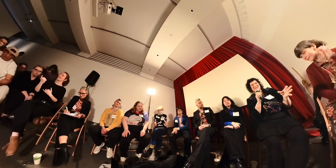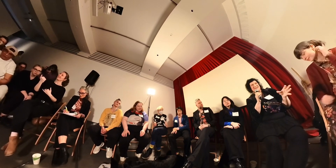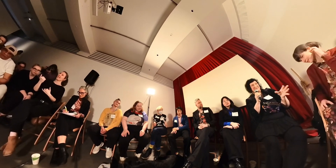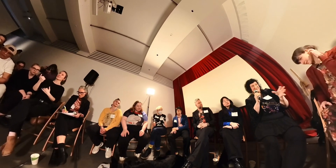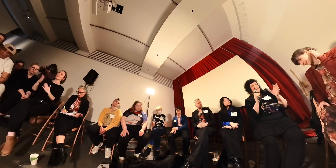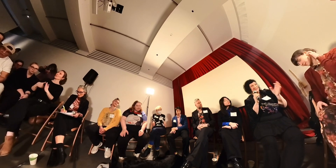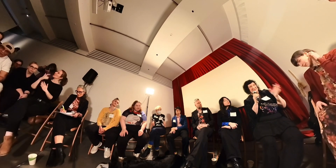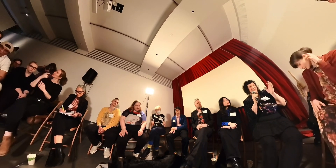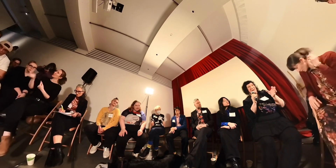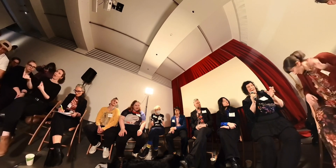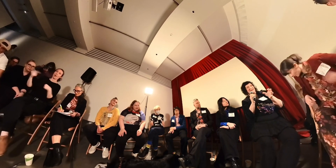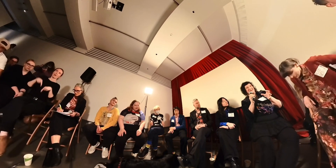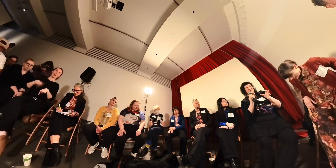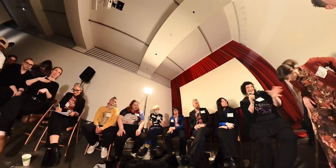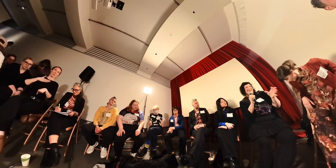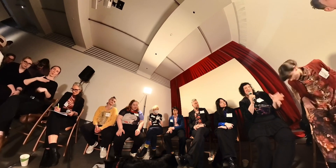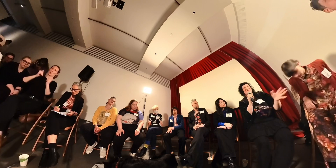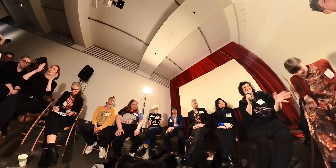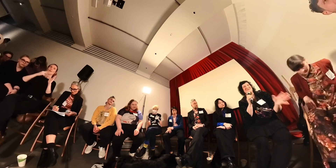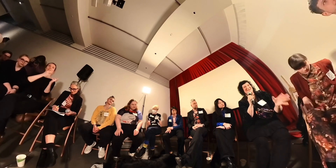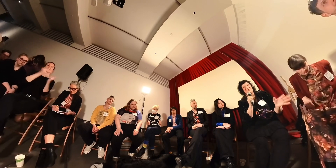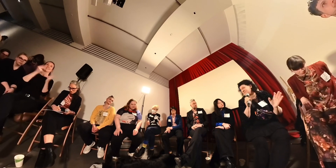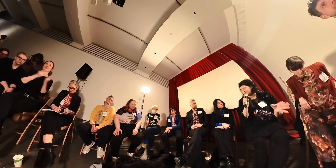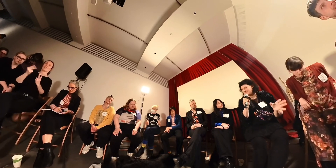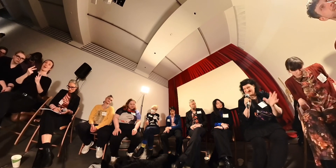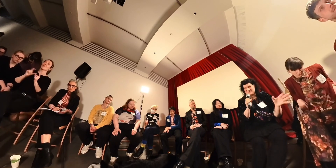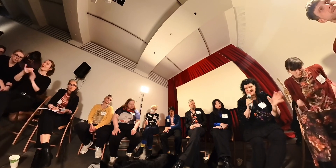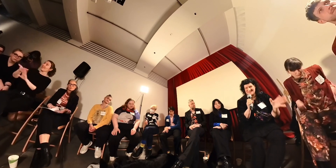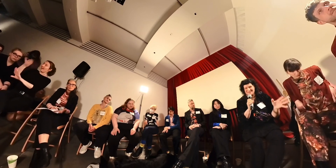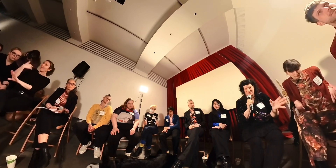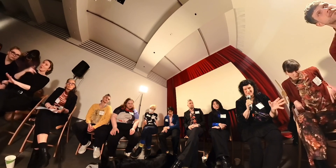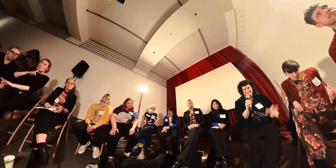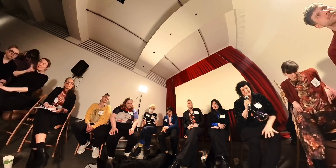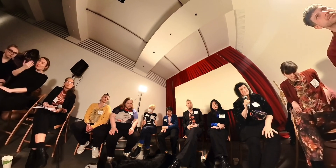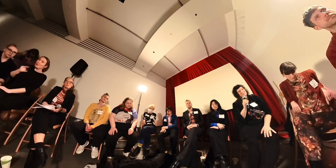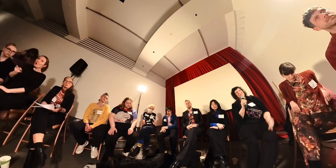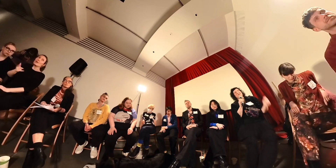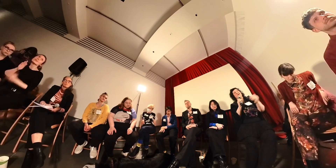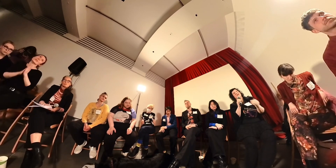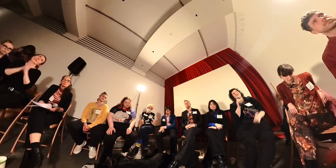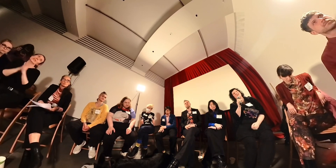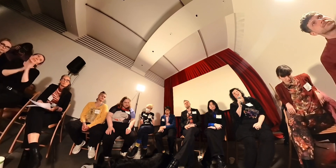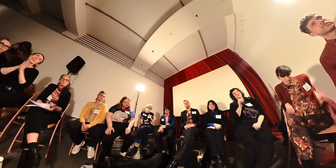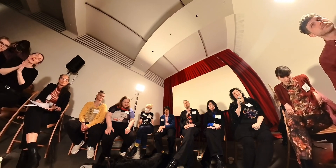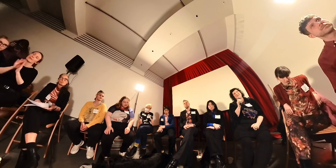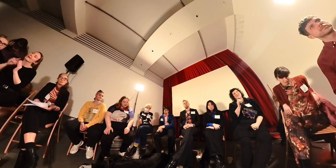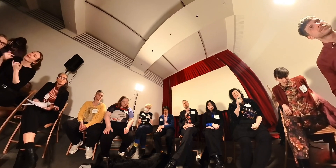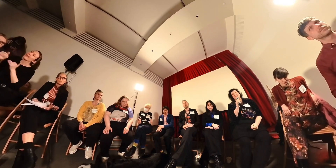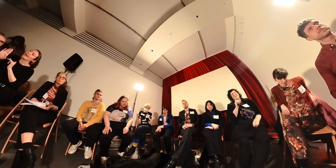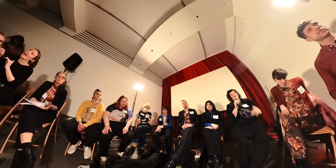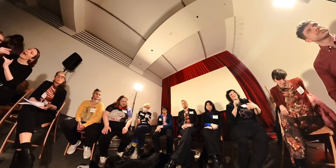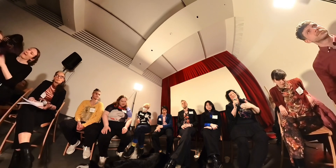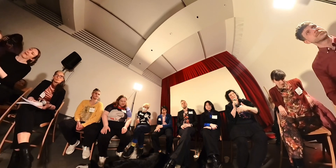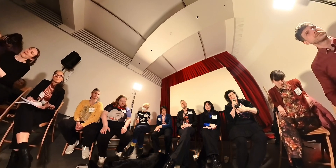boli vlastně, ako tak toto vlastně vyzeralo v praxi pred tými 20 rokmi. A akože dneska